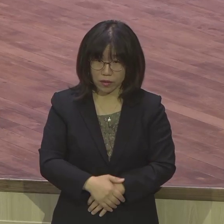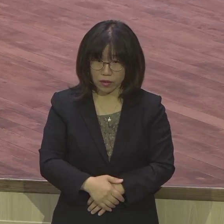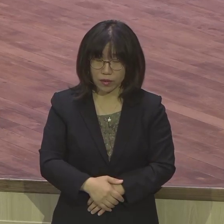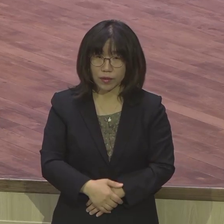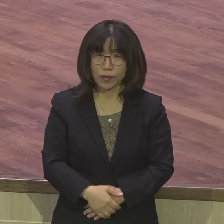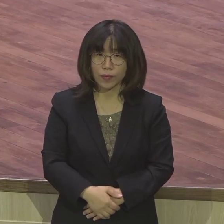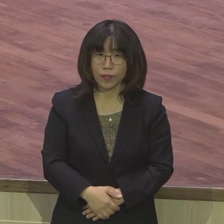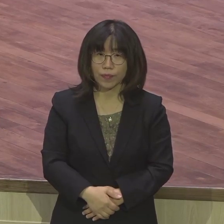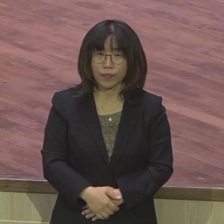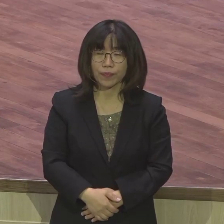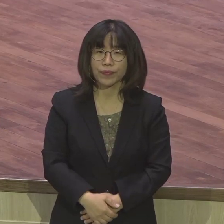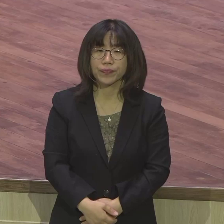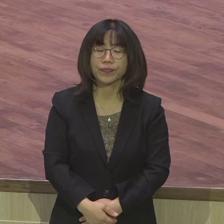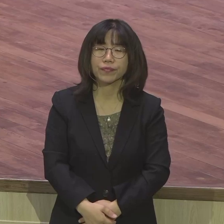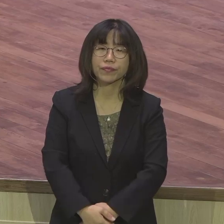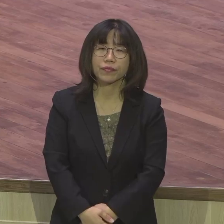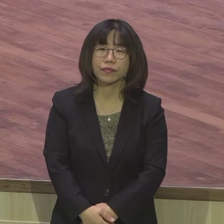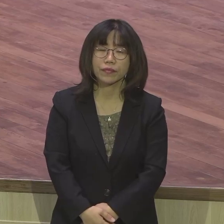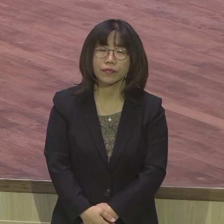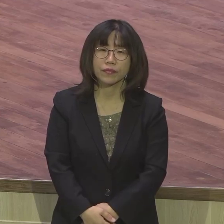영화의 그 한 장면처럼